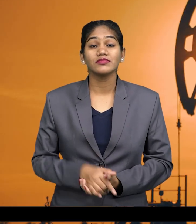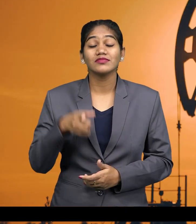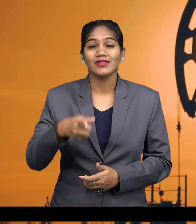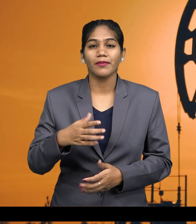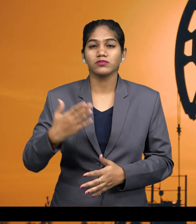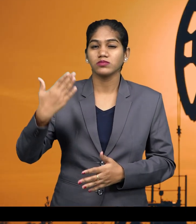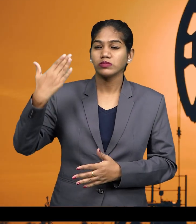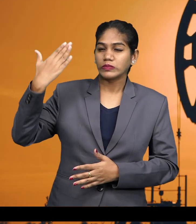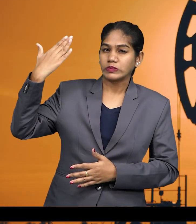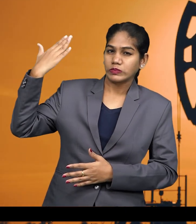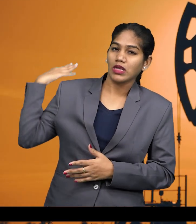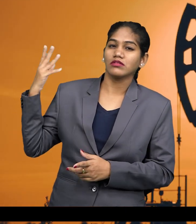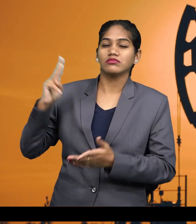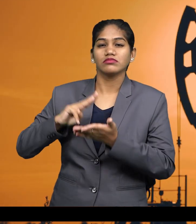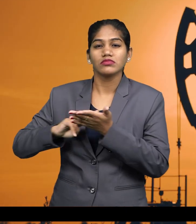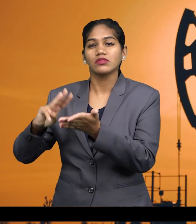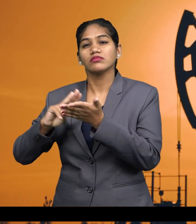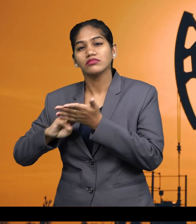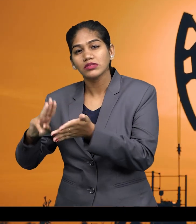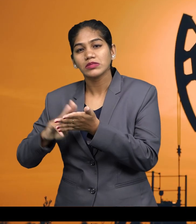जीवाश्म ईंधन,